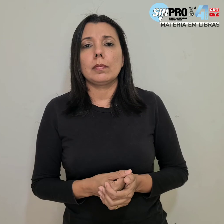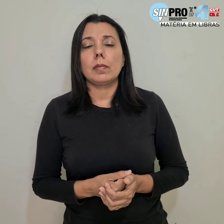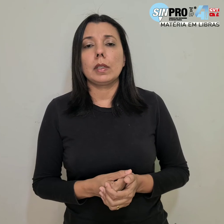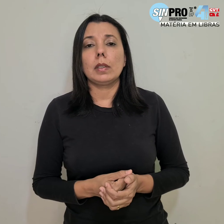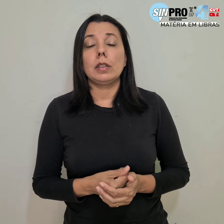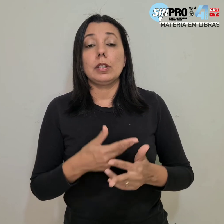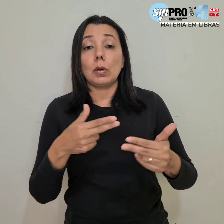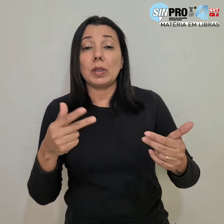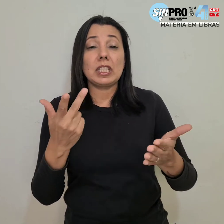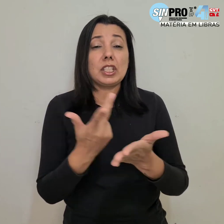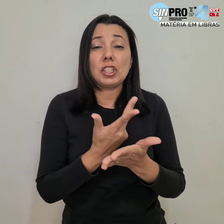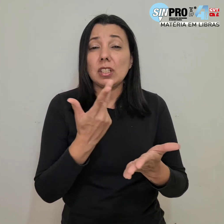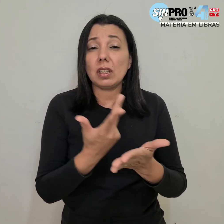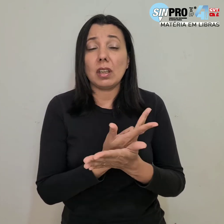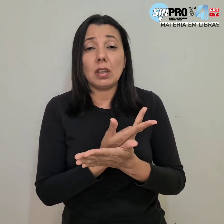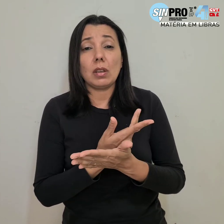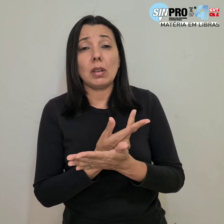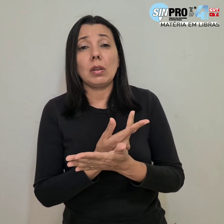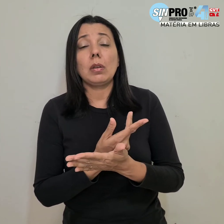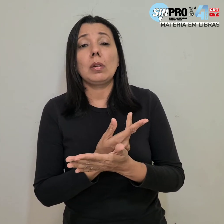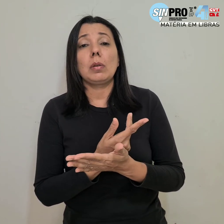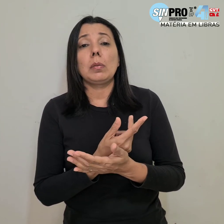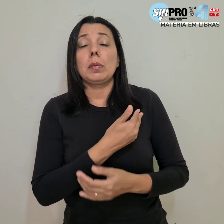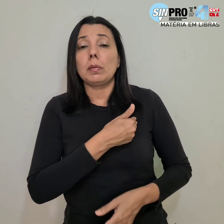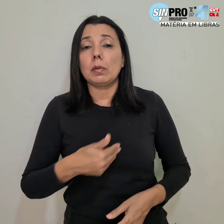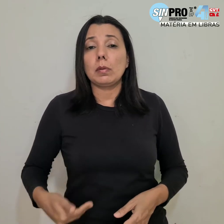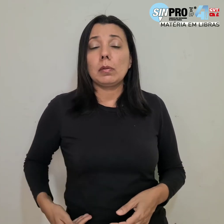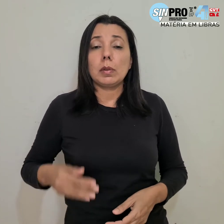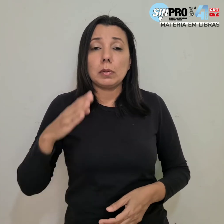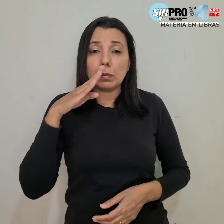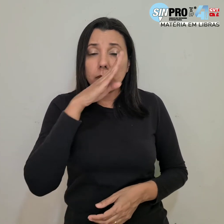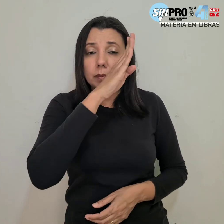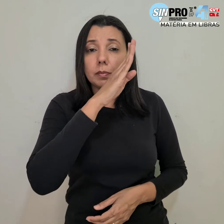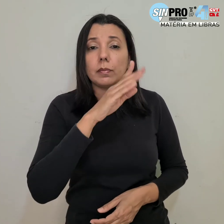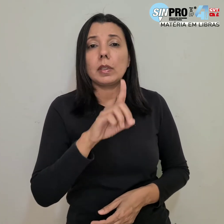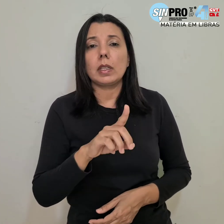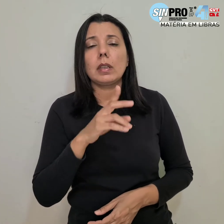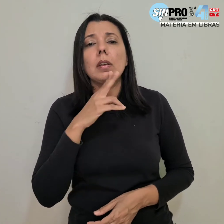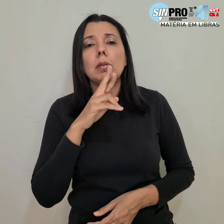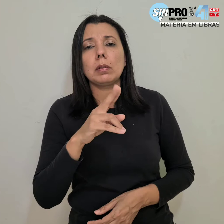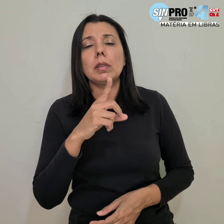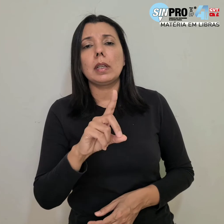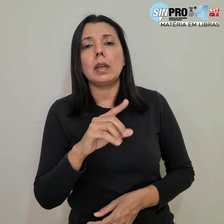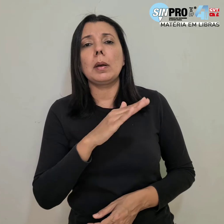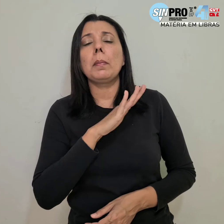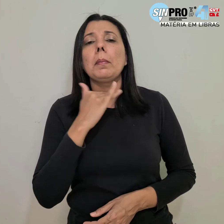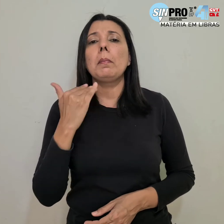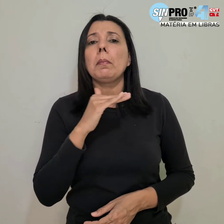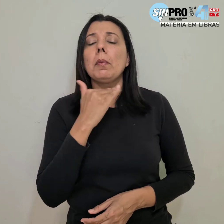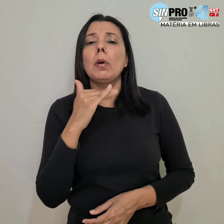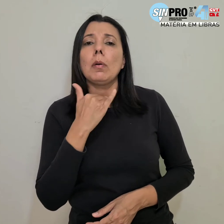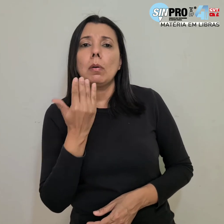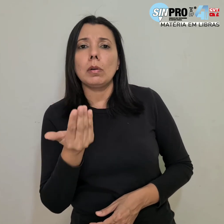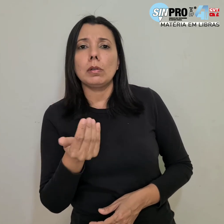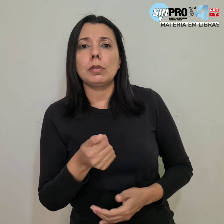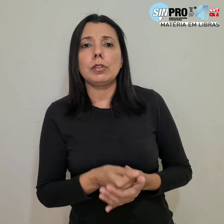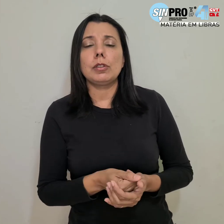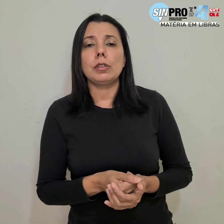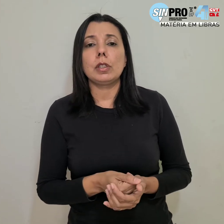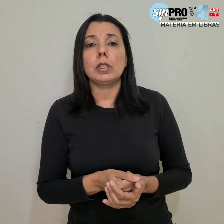da sucessão de erros cometidos pelo governo Bolsonaro, que resultou na morte, em